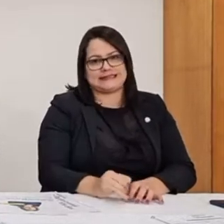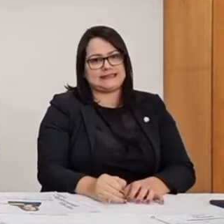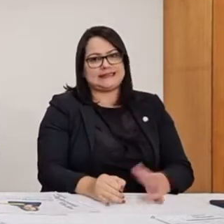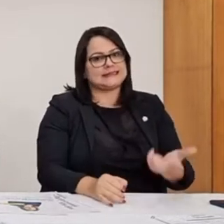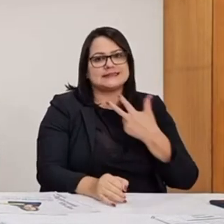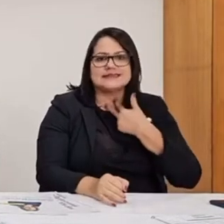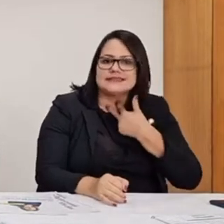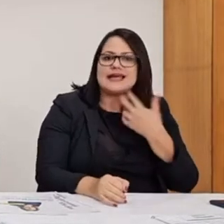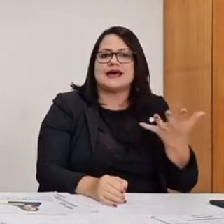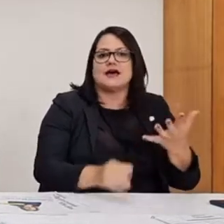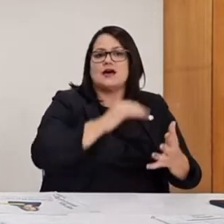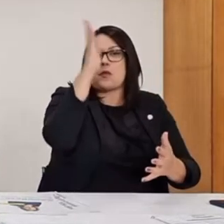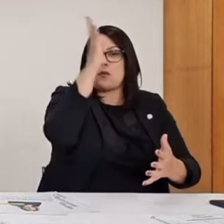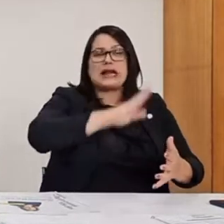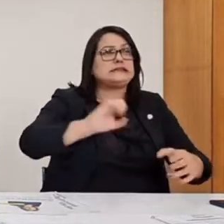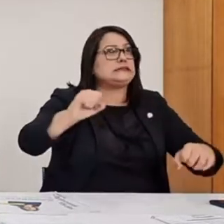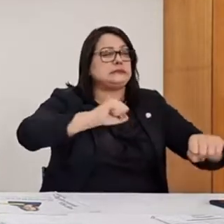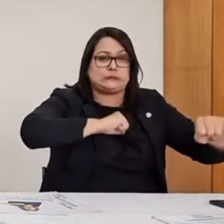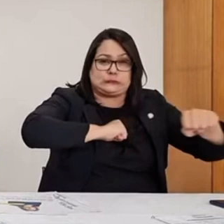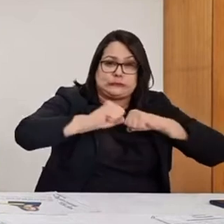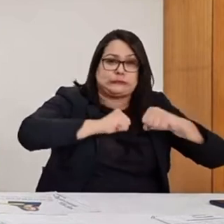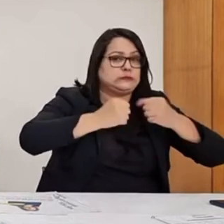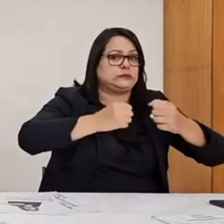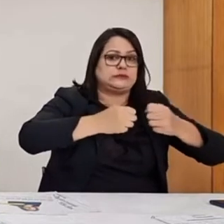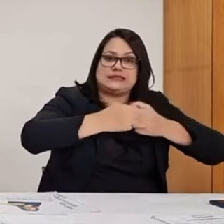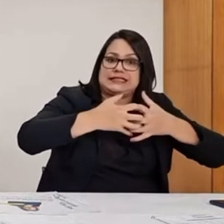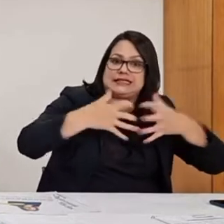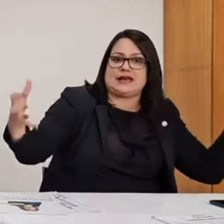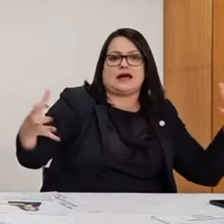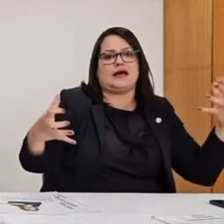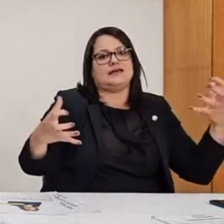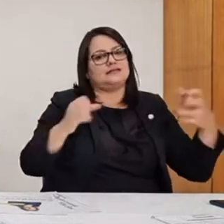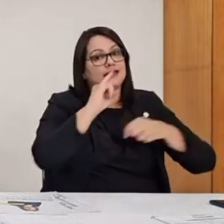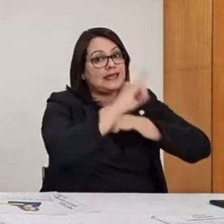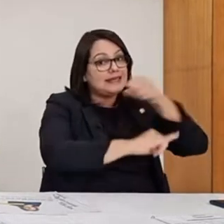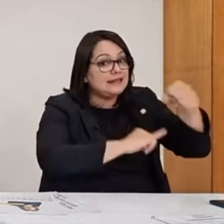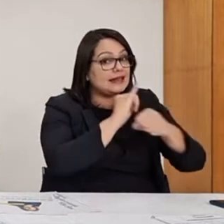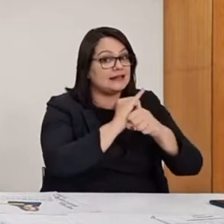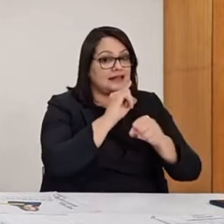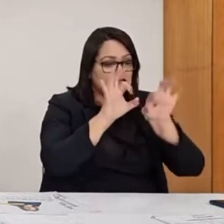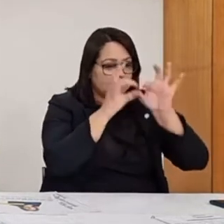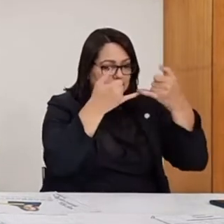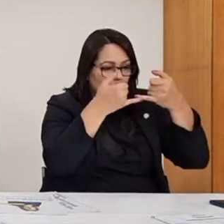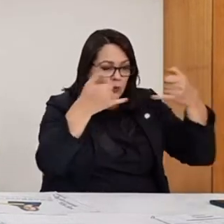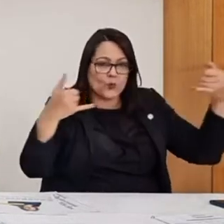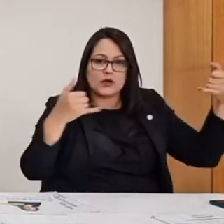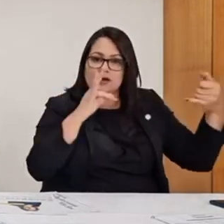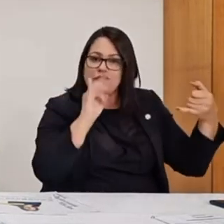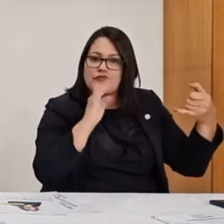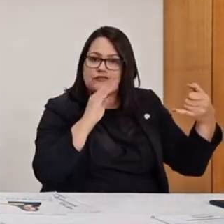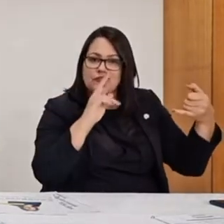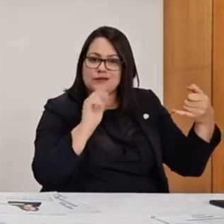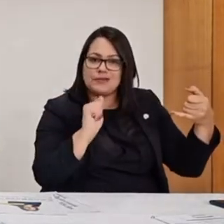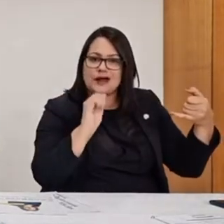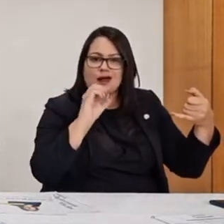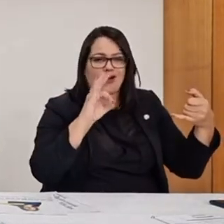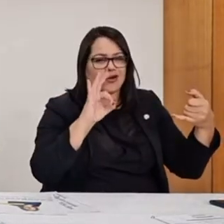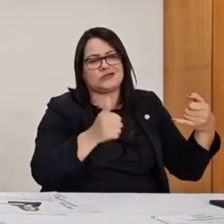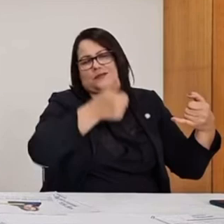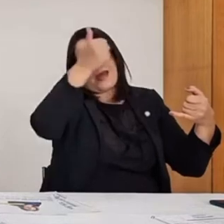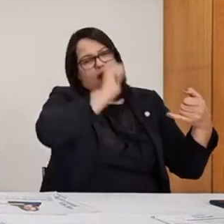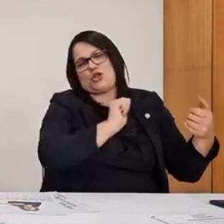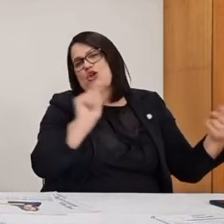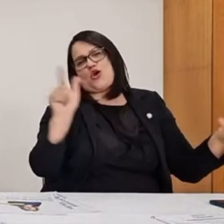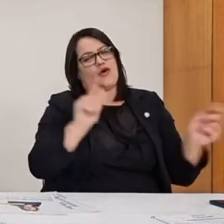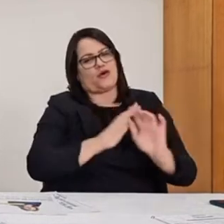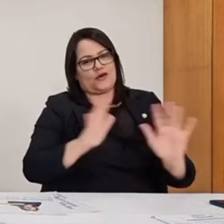grande e a internet de fibra ótica ela é muito melhor. A gente vai fazer o leilão. O Brasil vai ser o